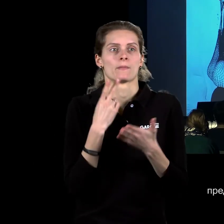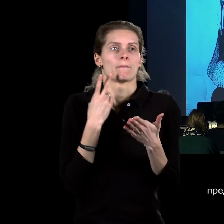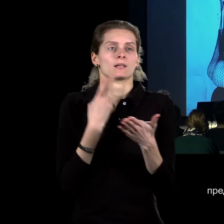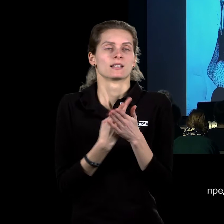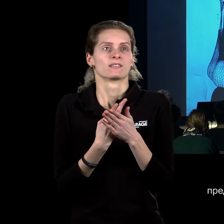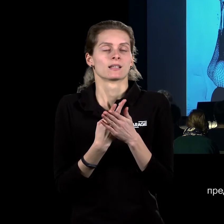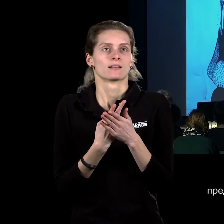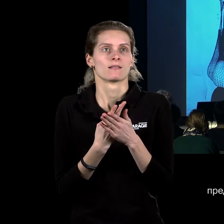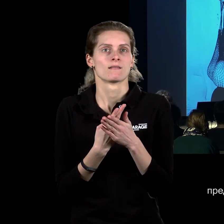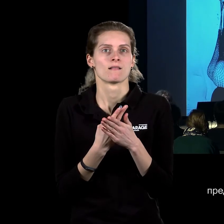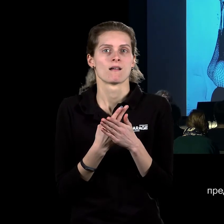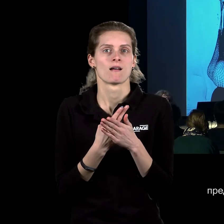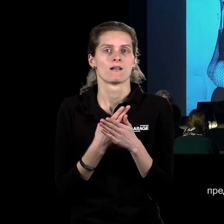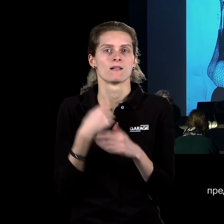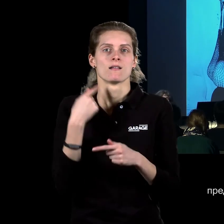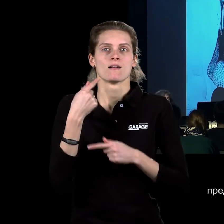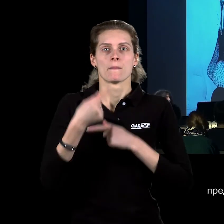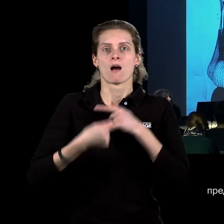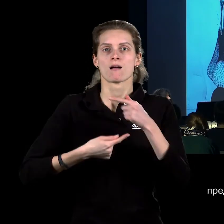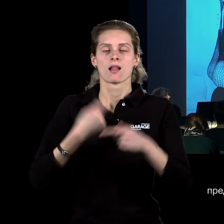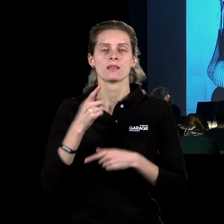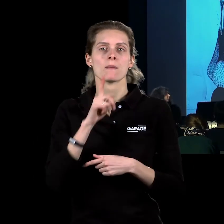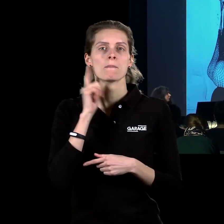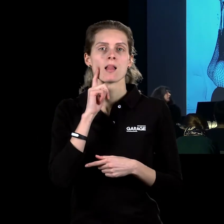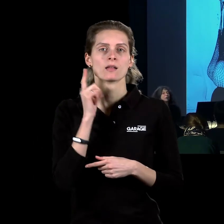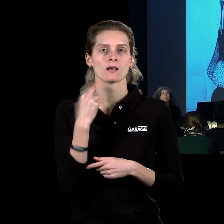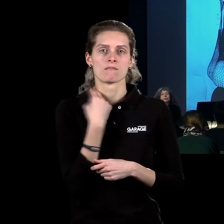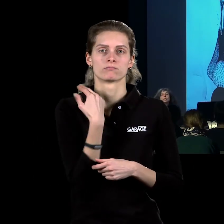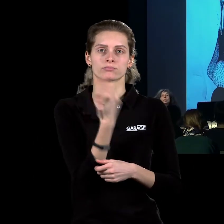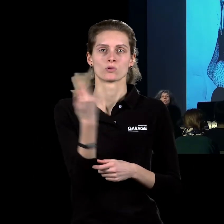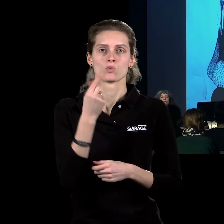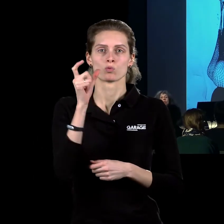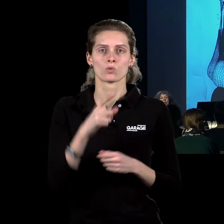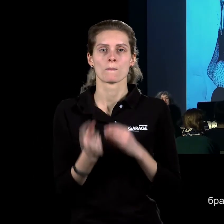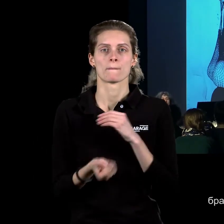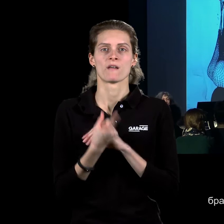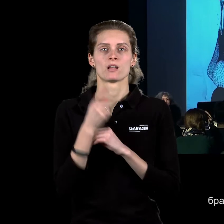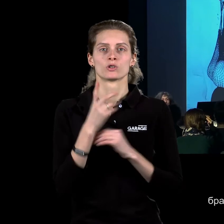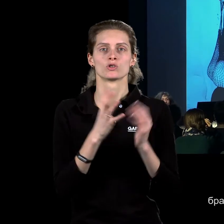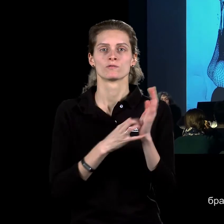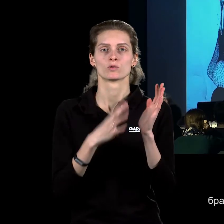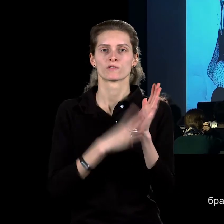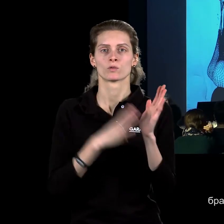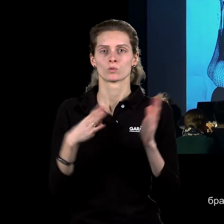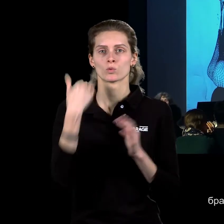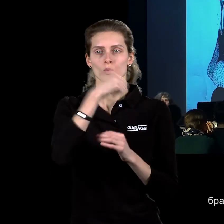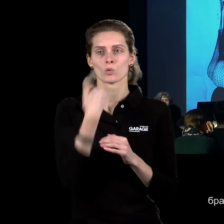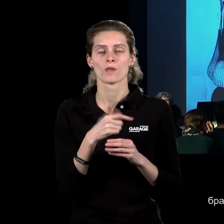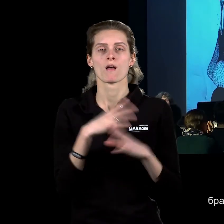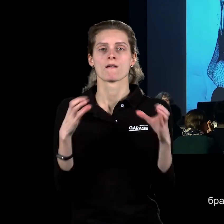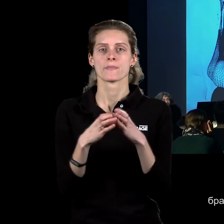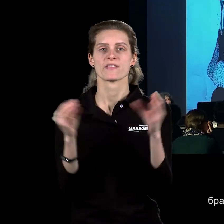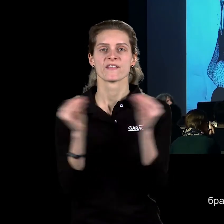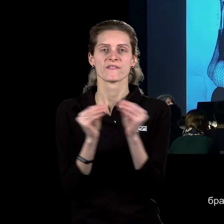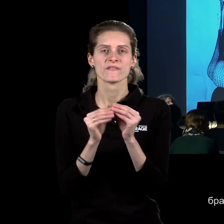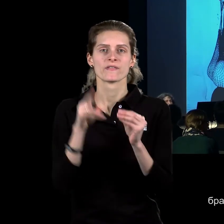генерации Young British Artists, которые молодых британских художников, которые появляются в 90-е годы. Это та же, так сказать, компания, что